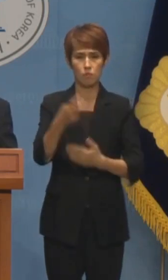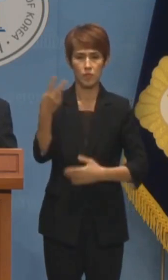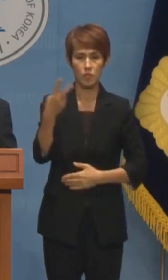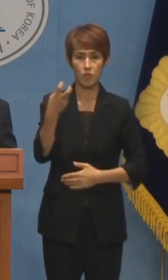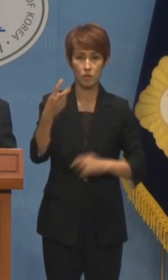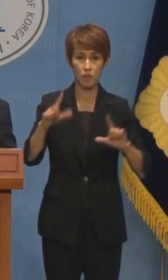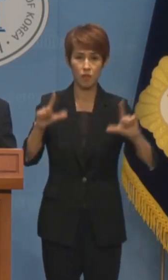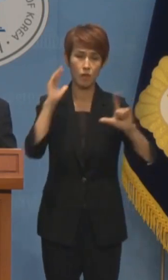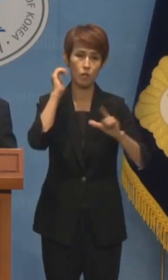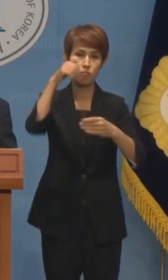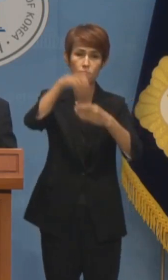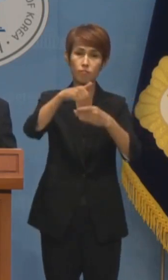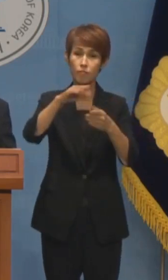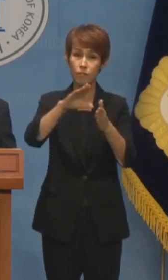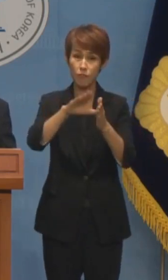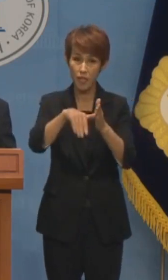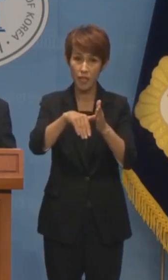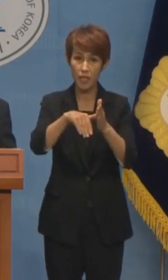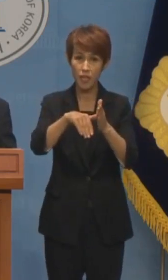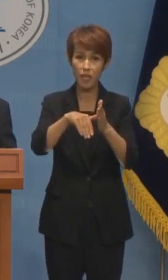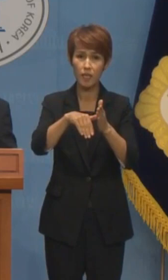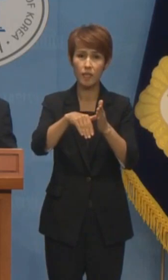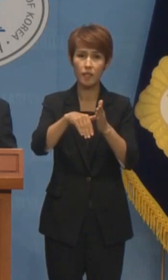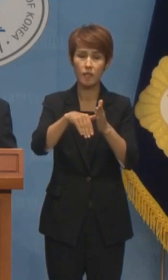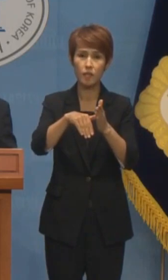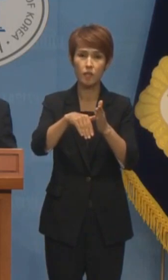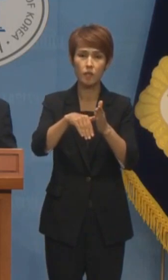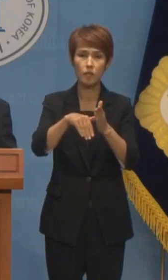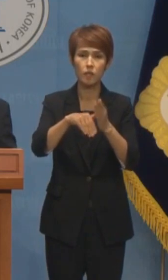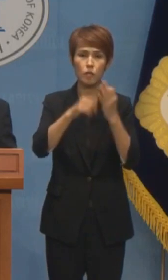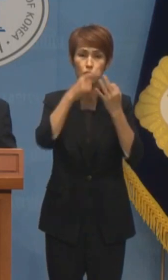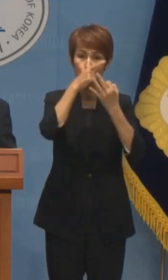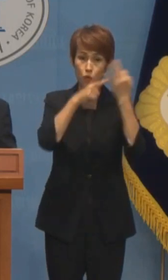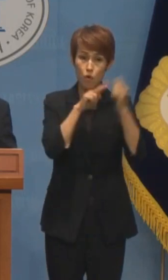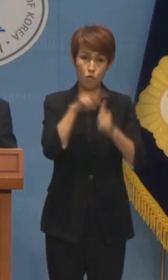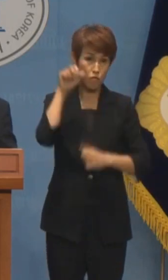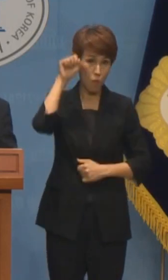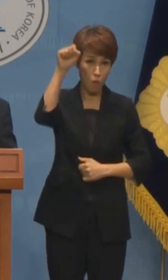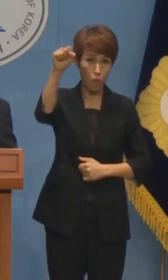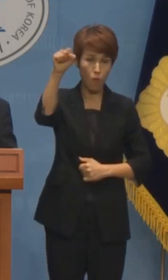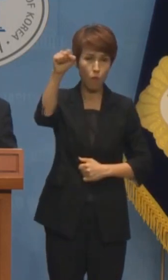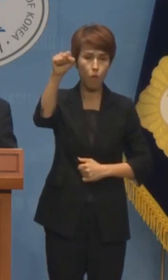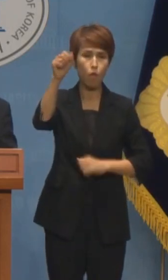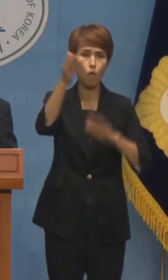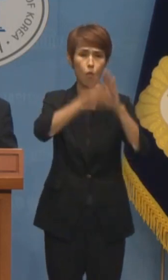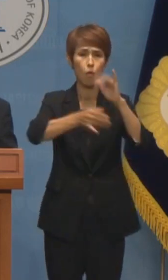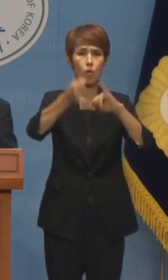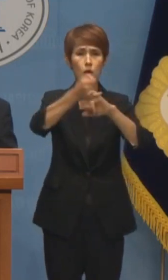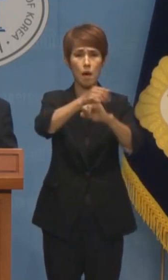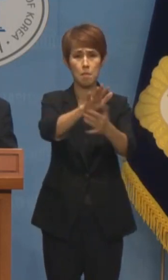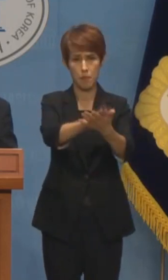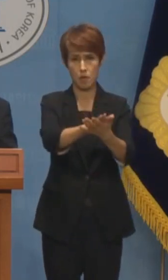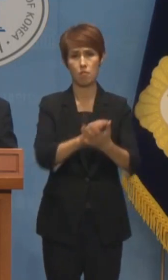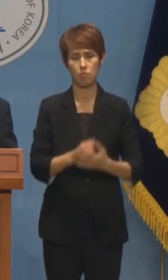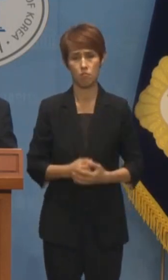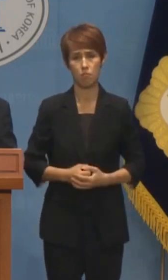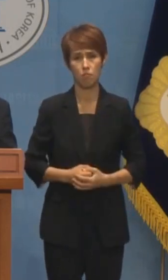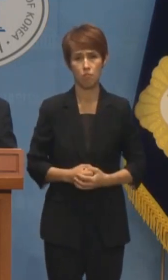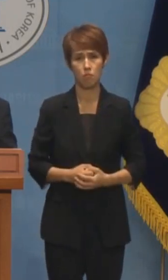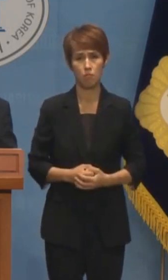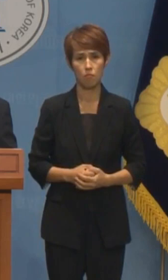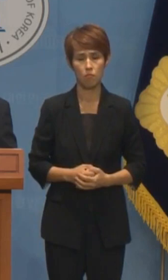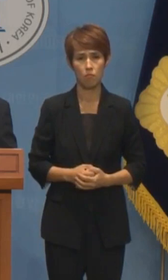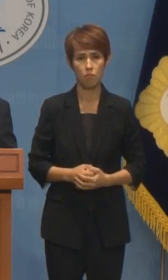2022년 대선 당시 현 대통령인 윤석열 후보의 대선 공약이었음에도 불구하고